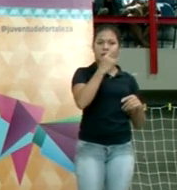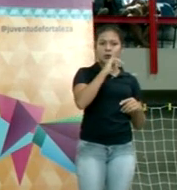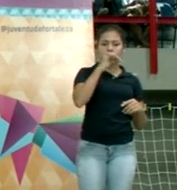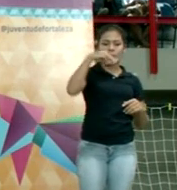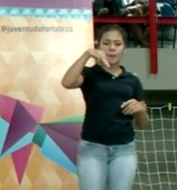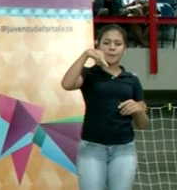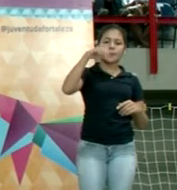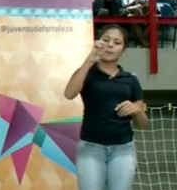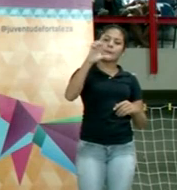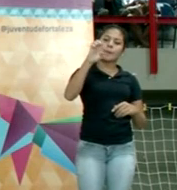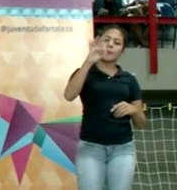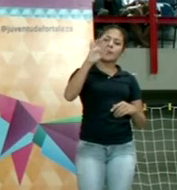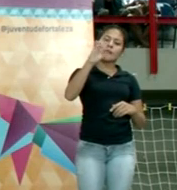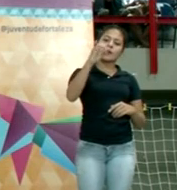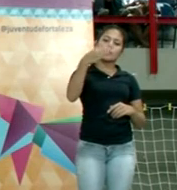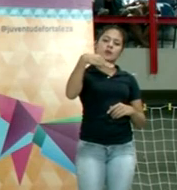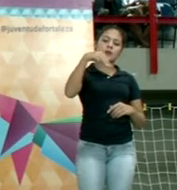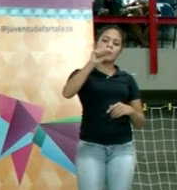rádio eu faço é ouvir.